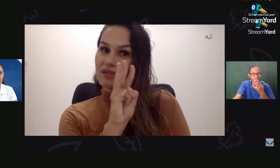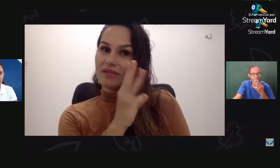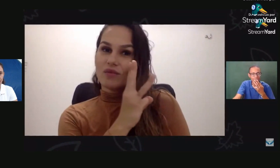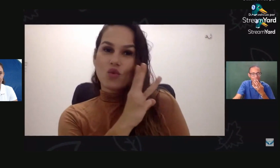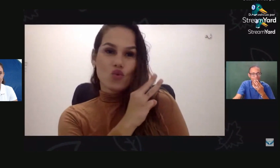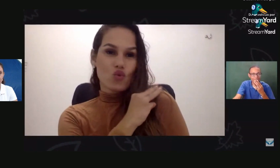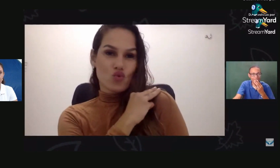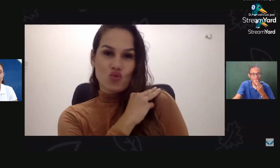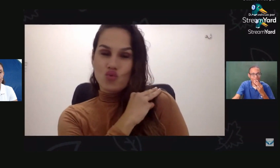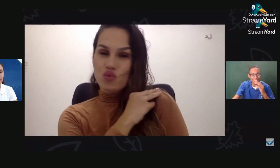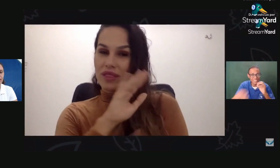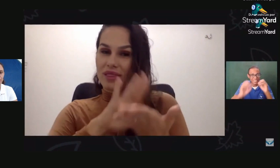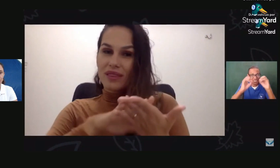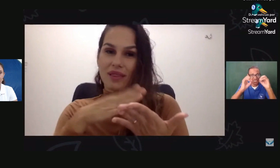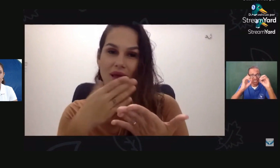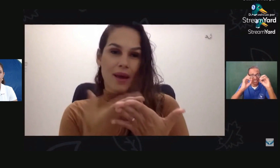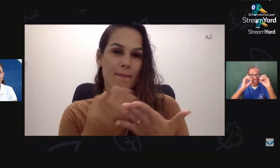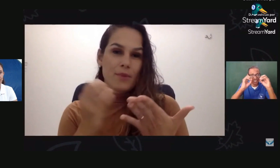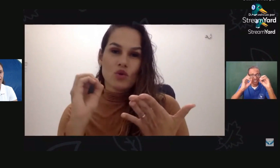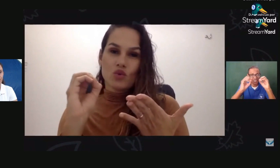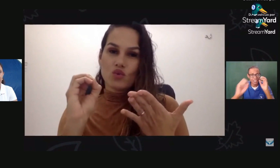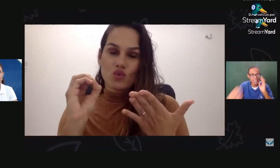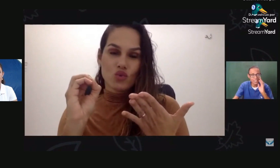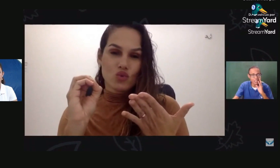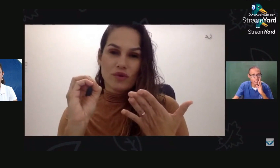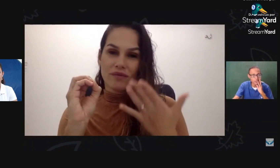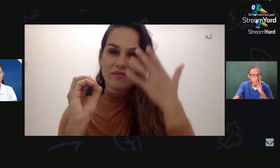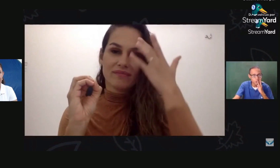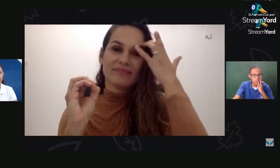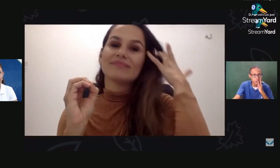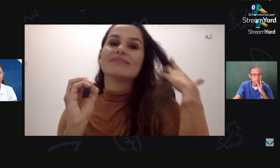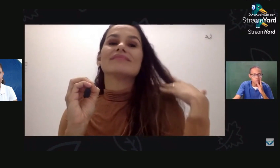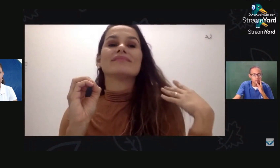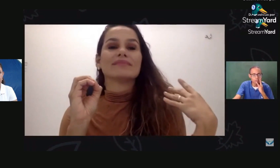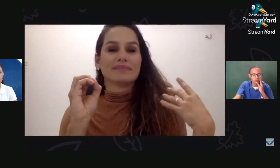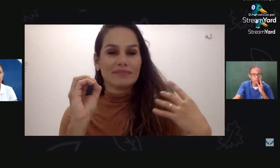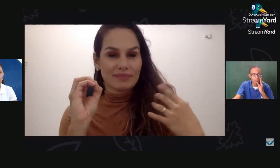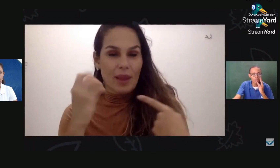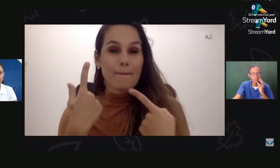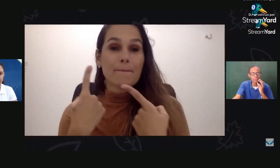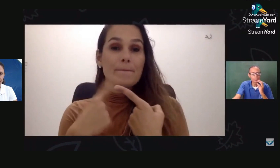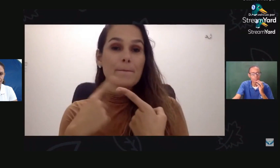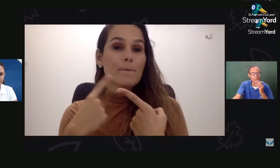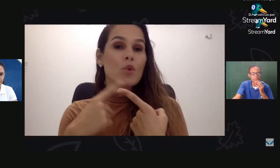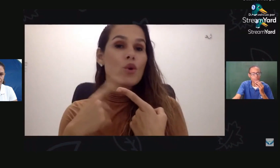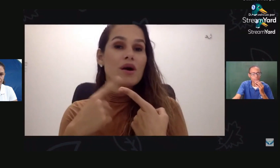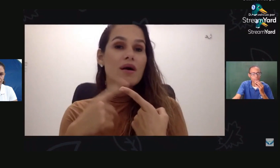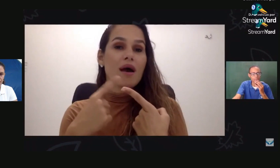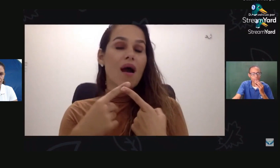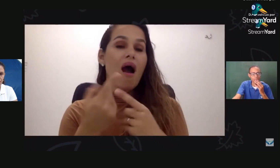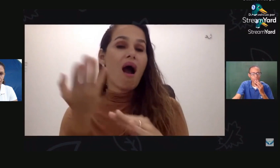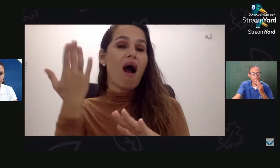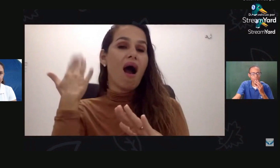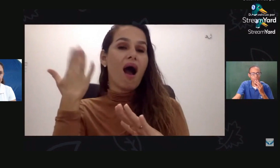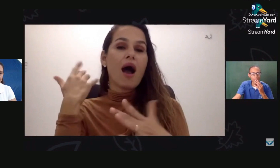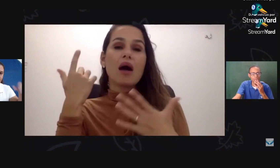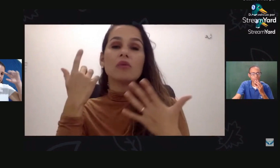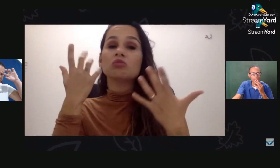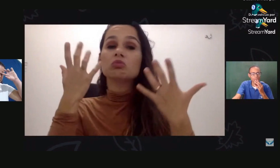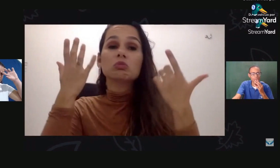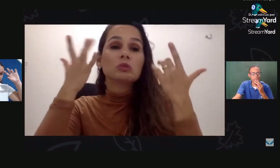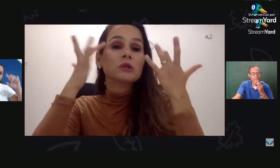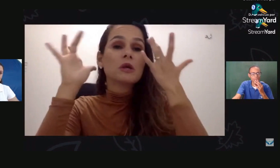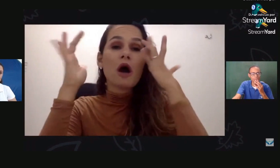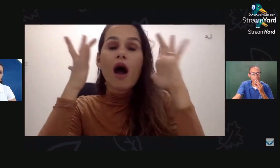Até o ensino médio, eu não tive intérprete. Nada, absolutamente nada. Por